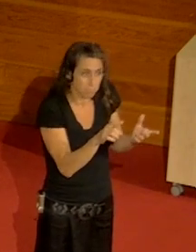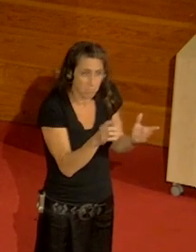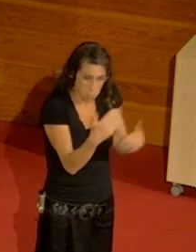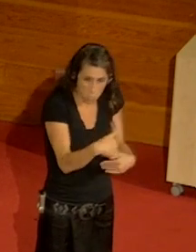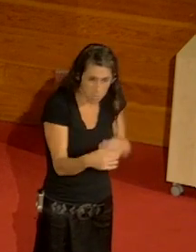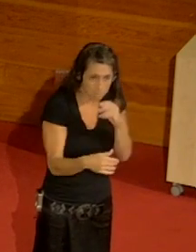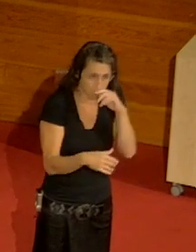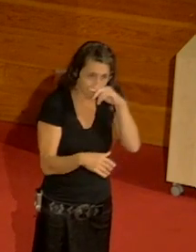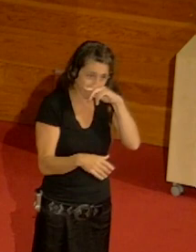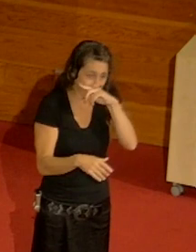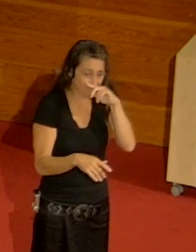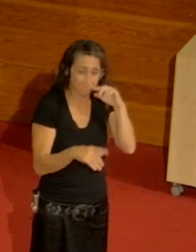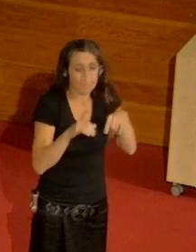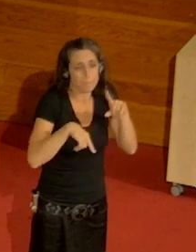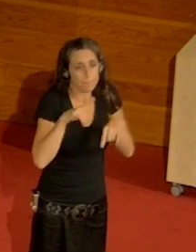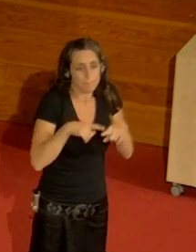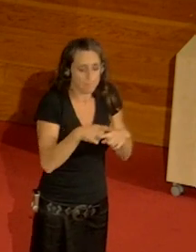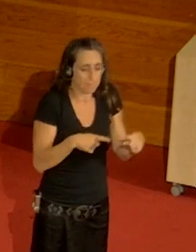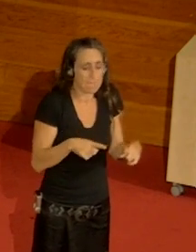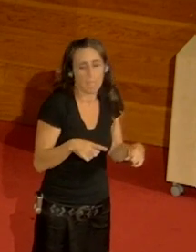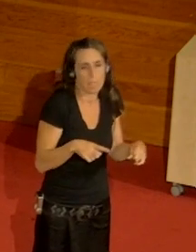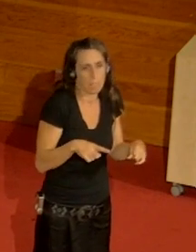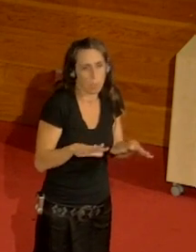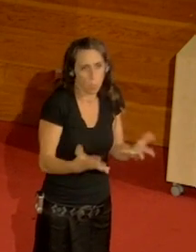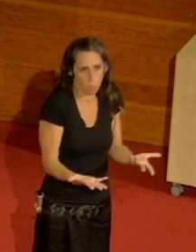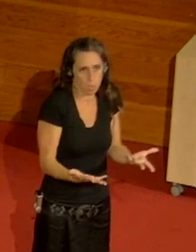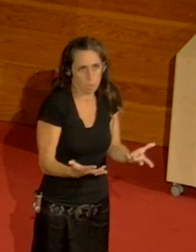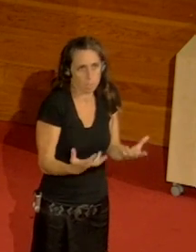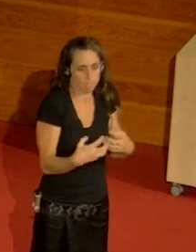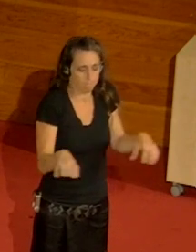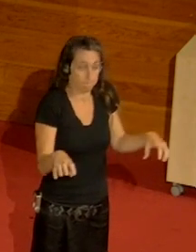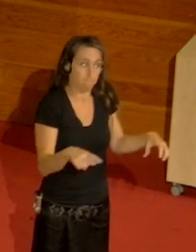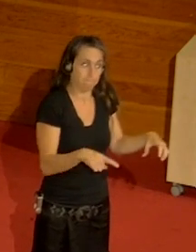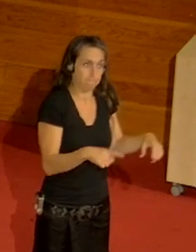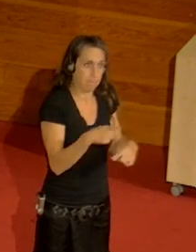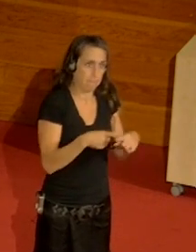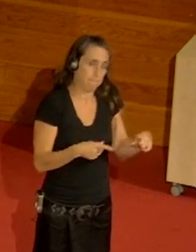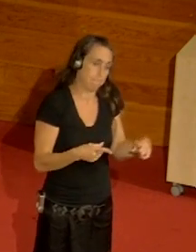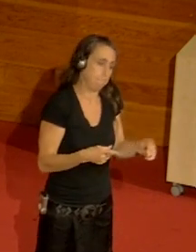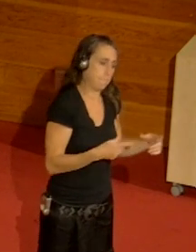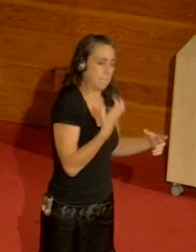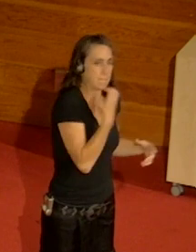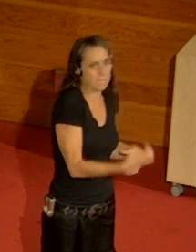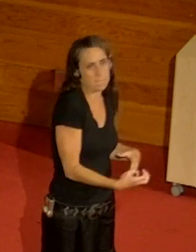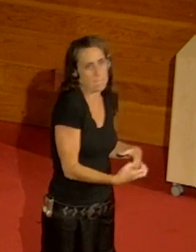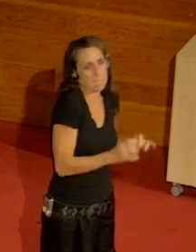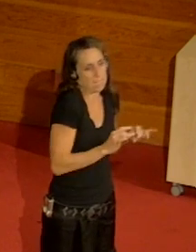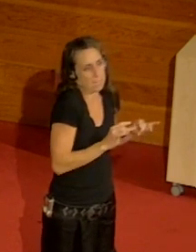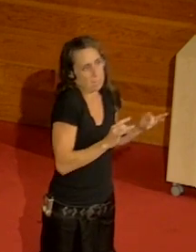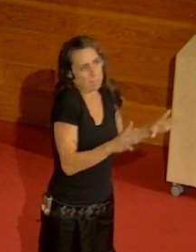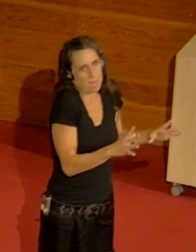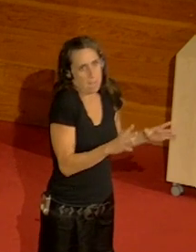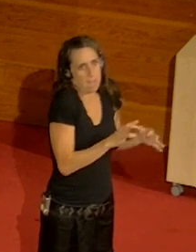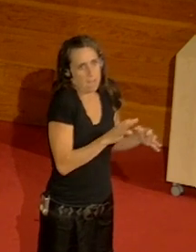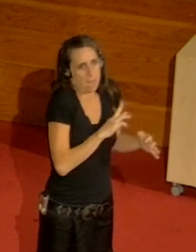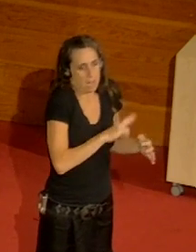de qué mitad de Israel estamos miremos todavía en la mitad laica más liberal la